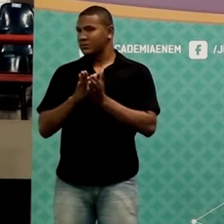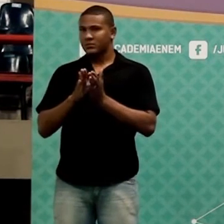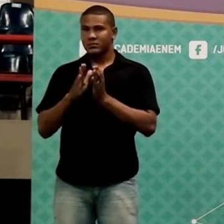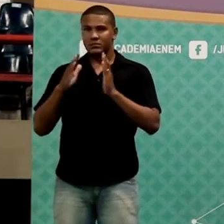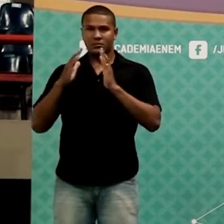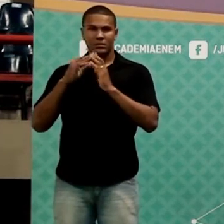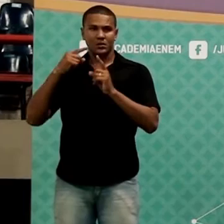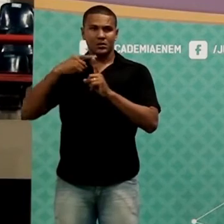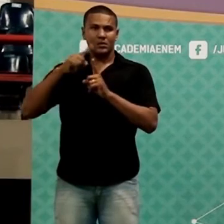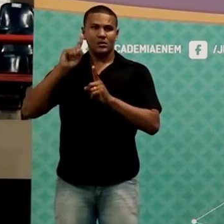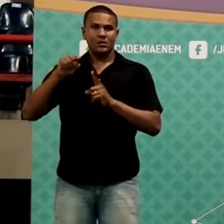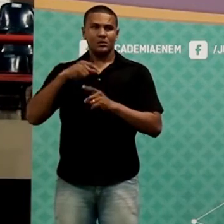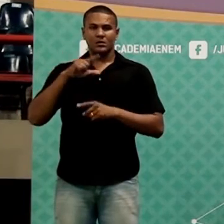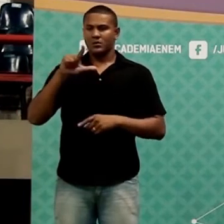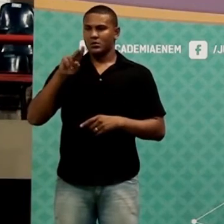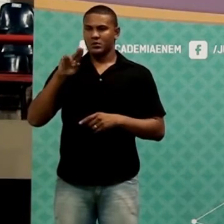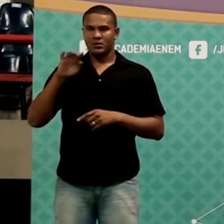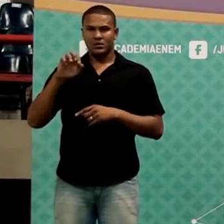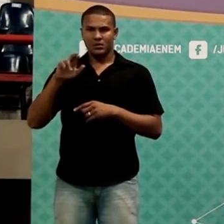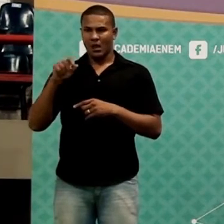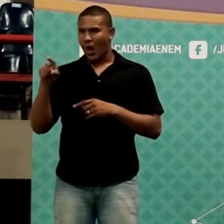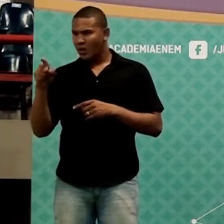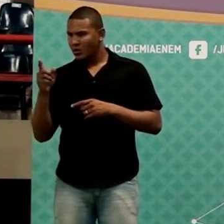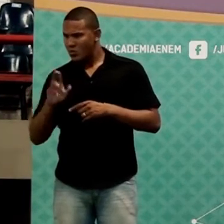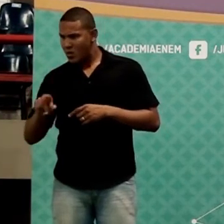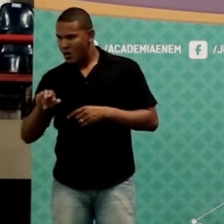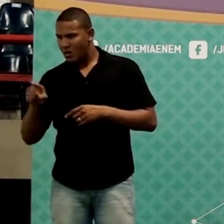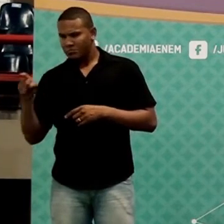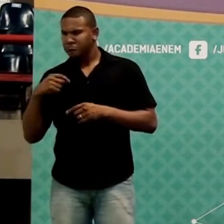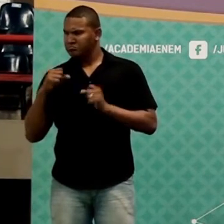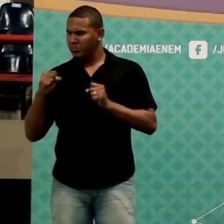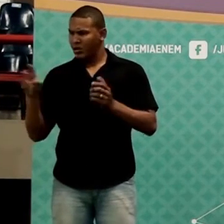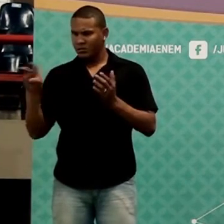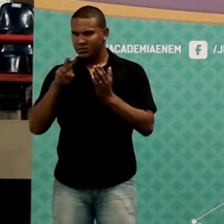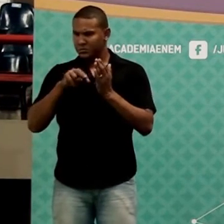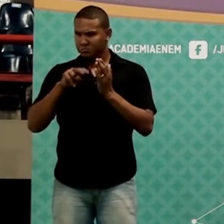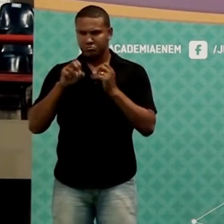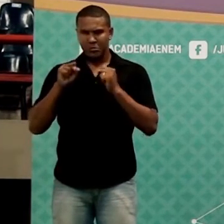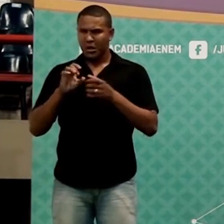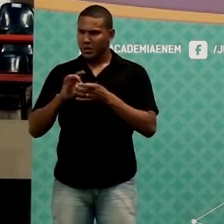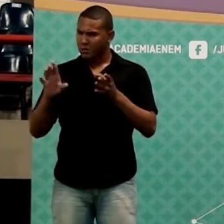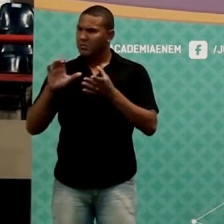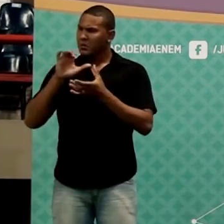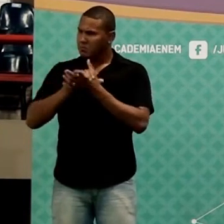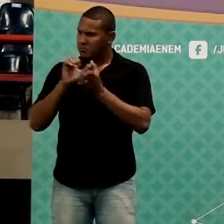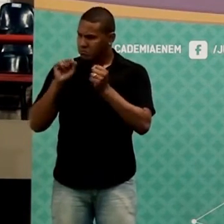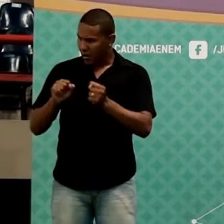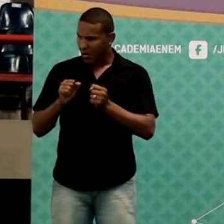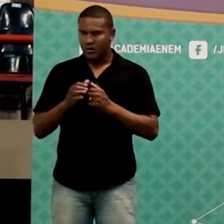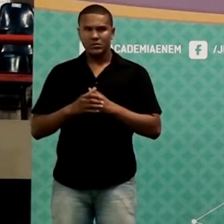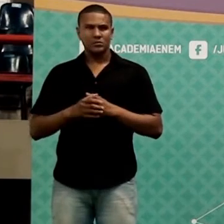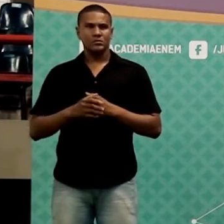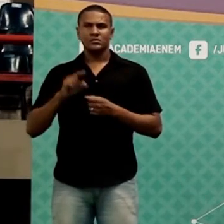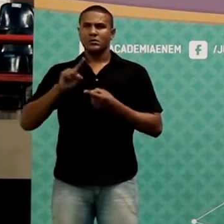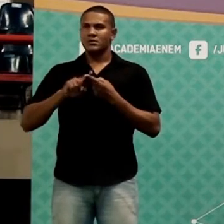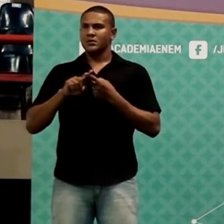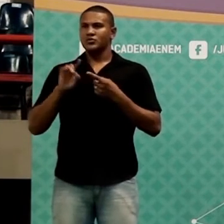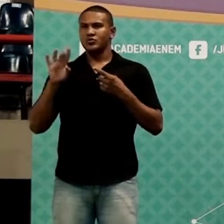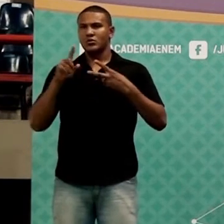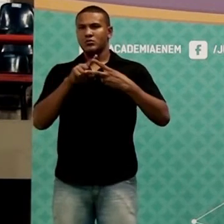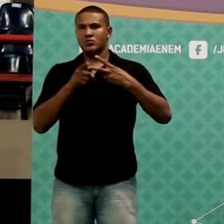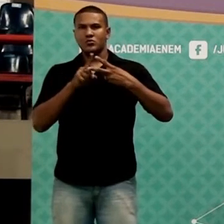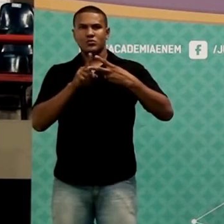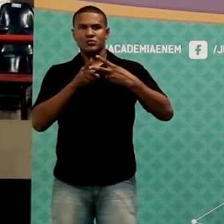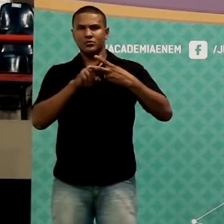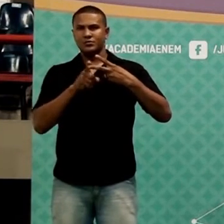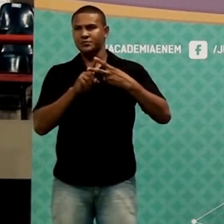igreja tem direito a ler a Bíblia. Você pode traduzir, pode interpretar, pode casar. E só são dois sacramentos.